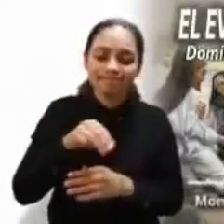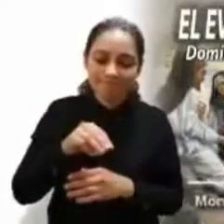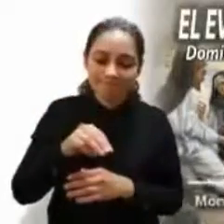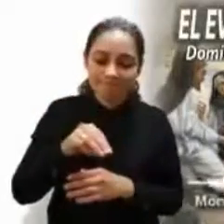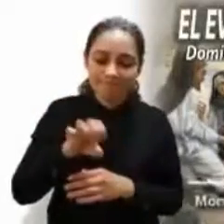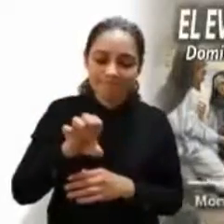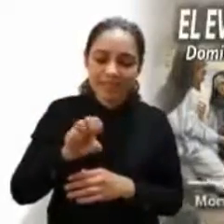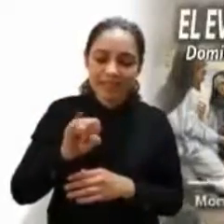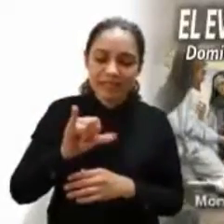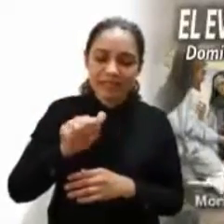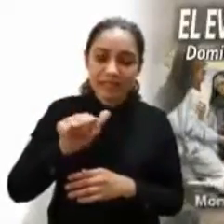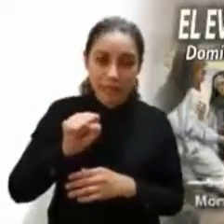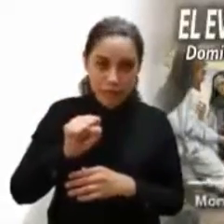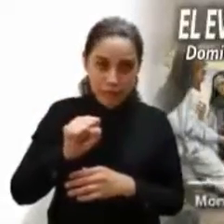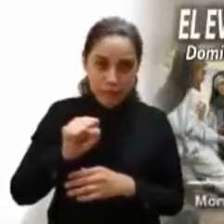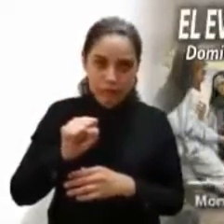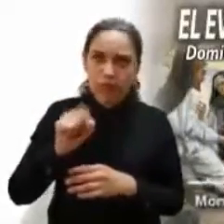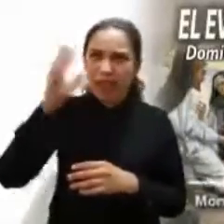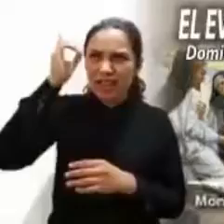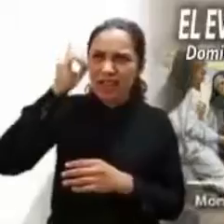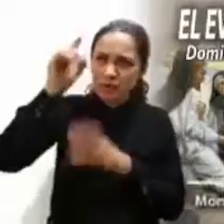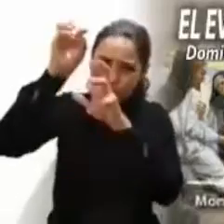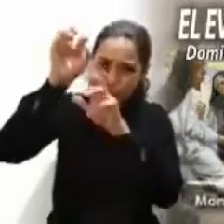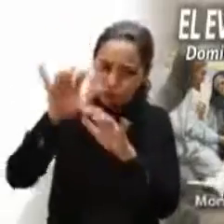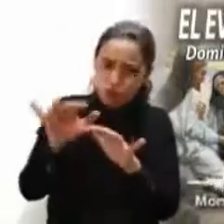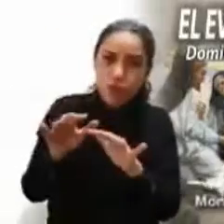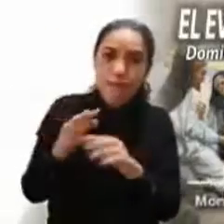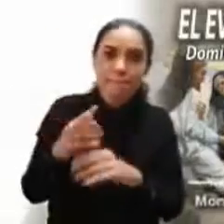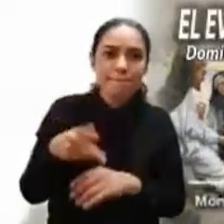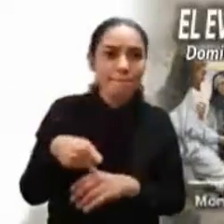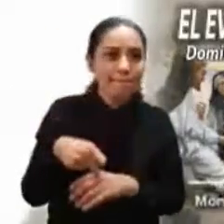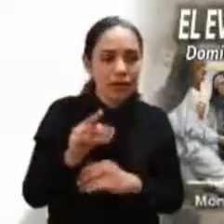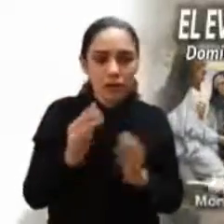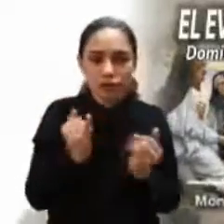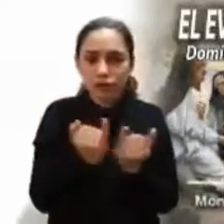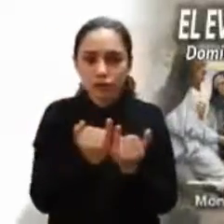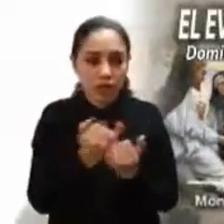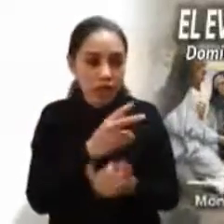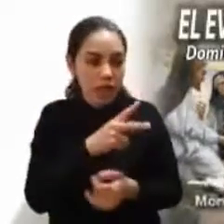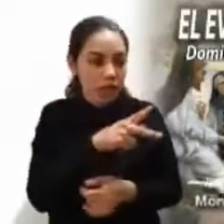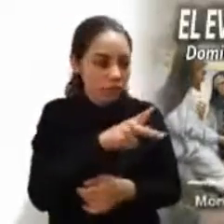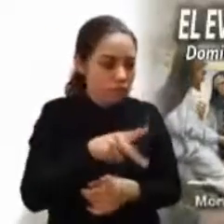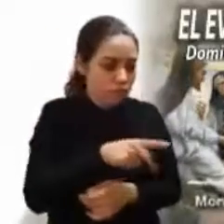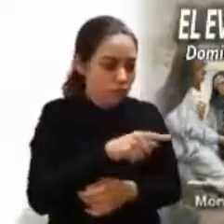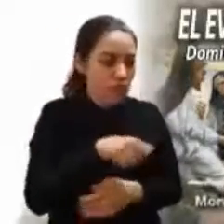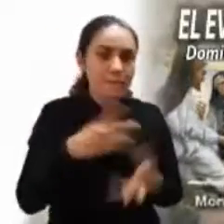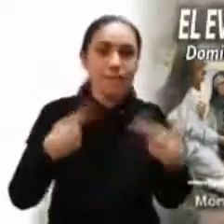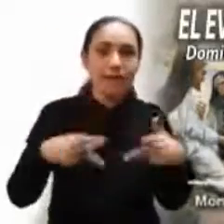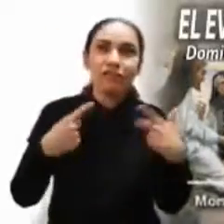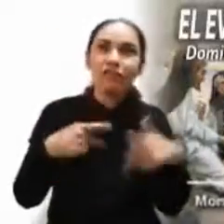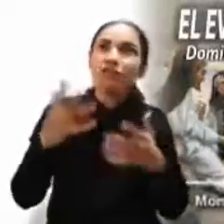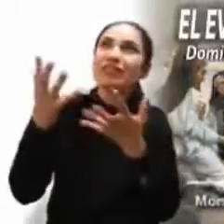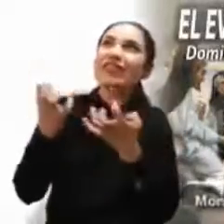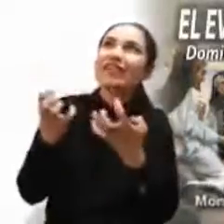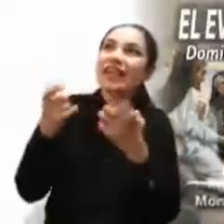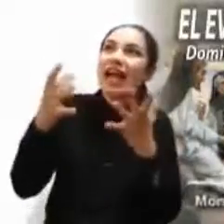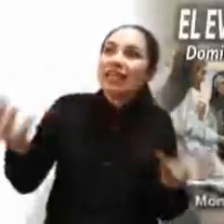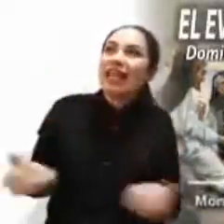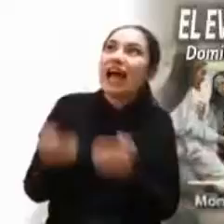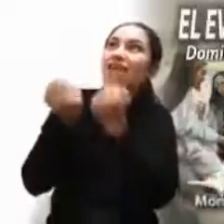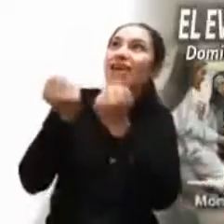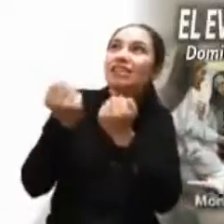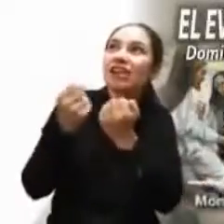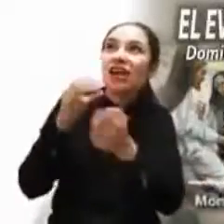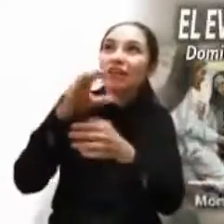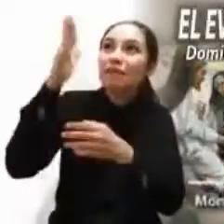pero no en el sentido que anhelaba el pueblo buscando una salvación que viene del cielo casi milagrosamente. Jesús